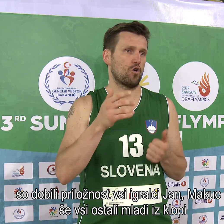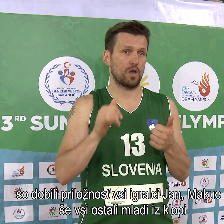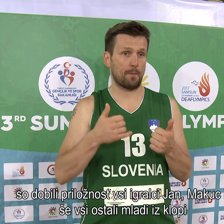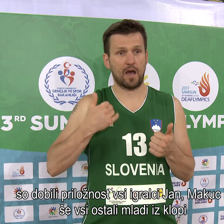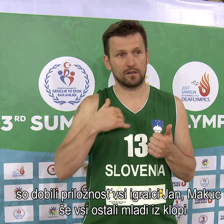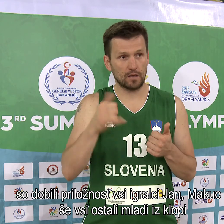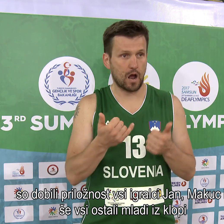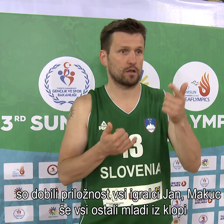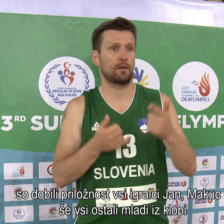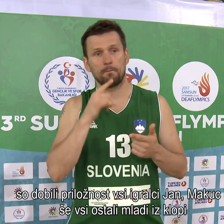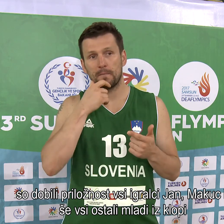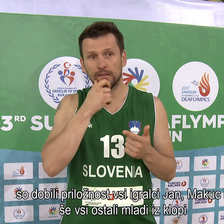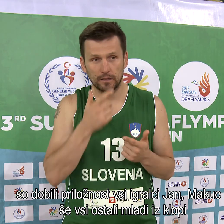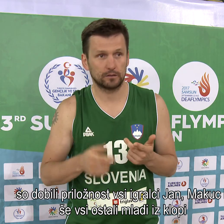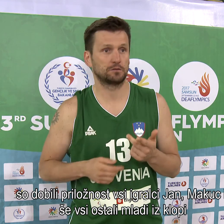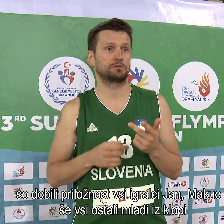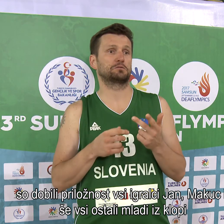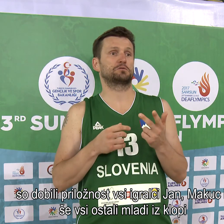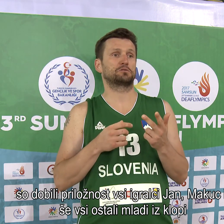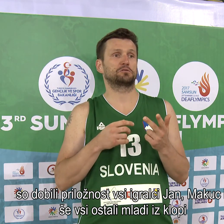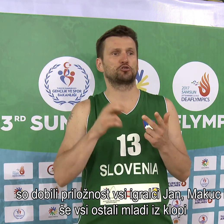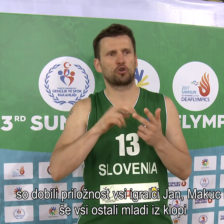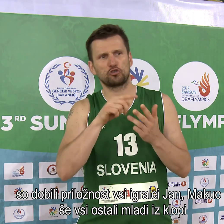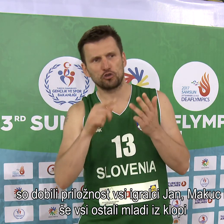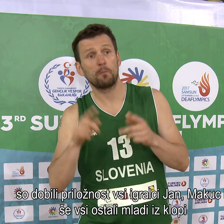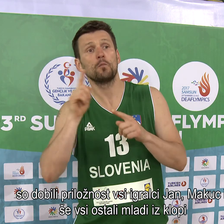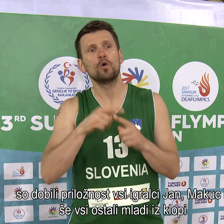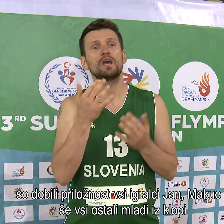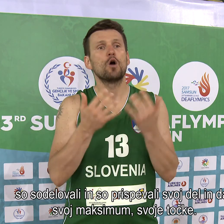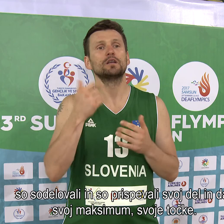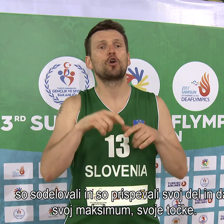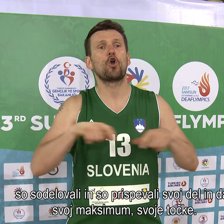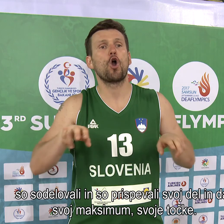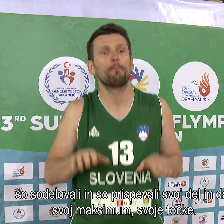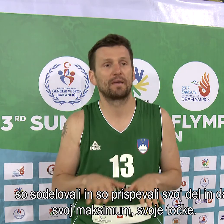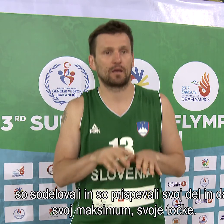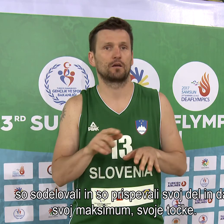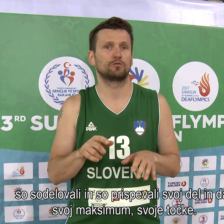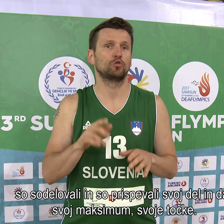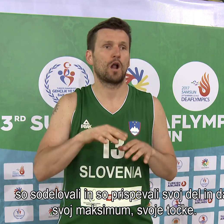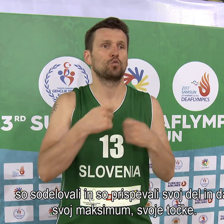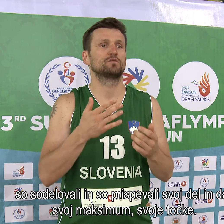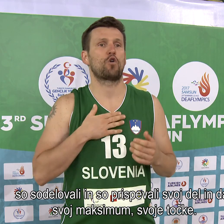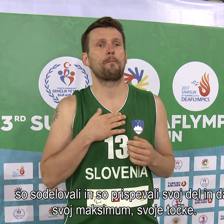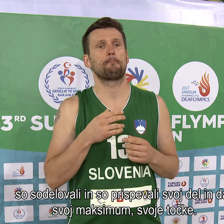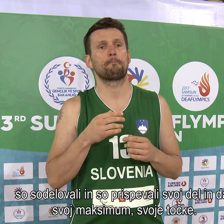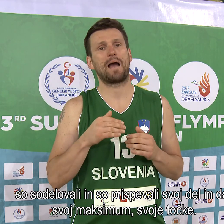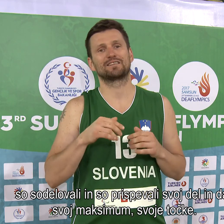igralci, Jan, Makuc in še ostali mladi iz klopi, ki so sodelovali, so dali res svoj